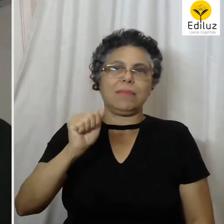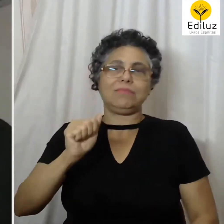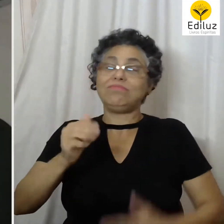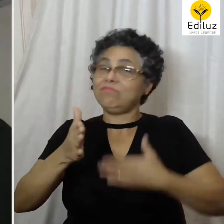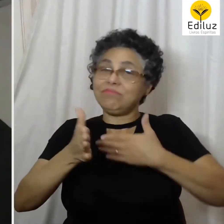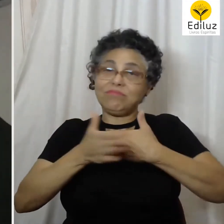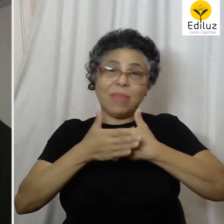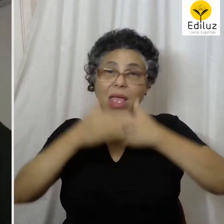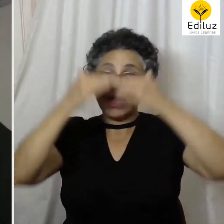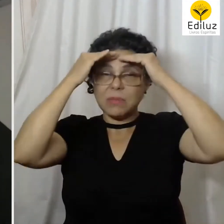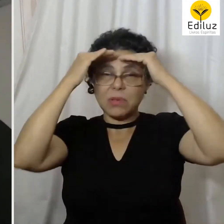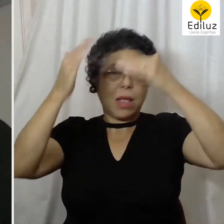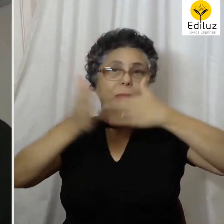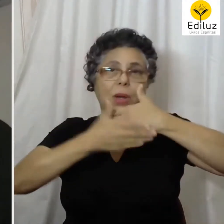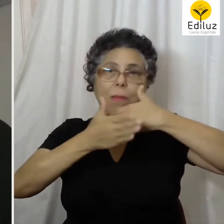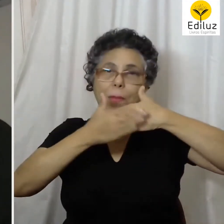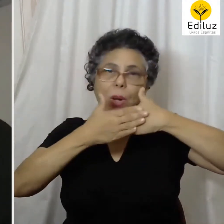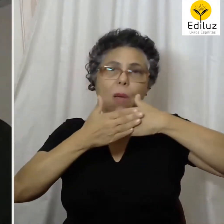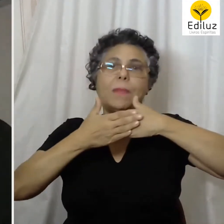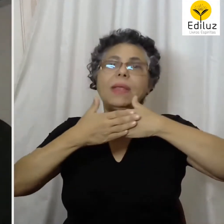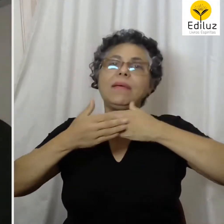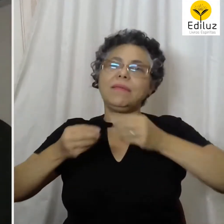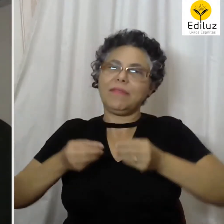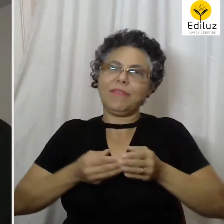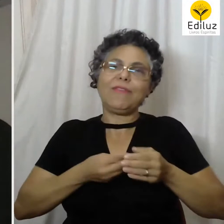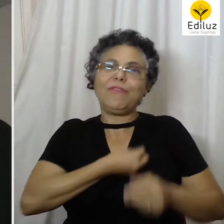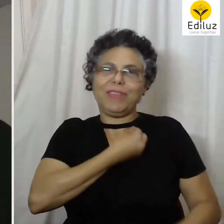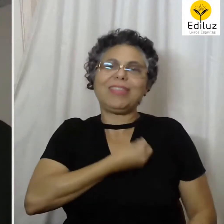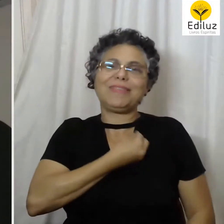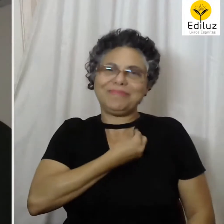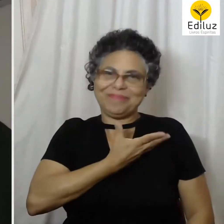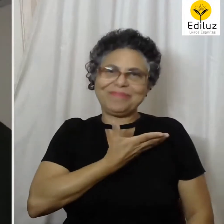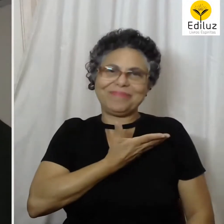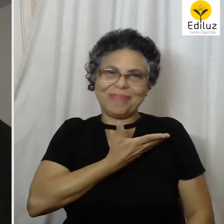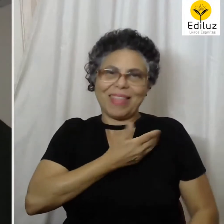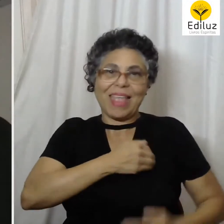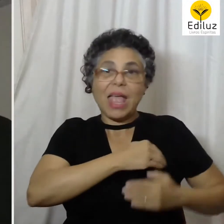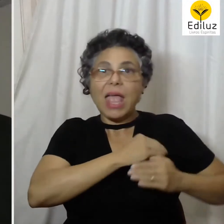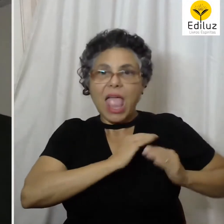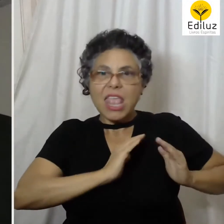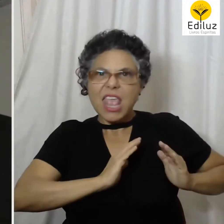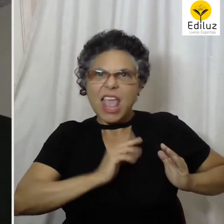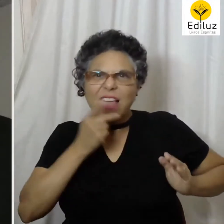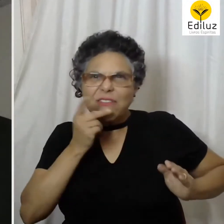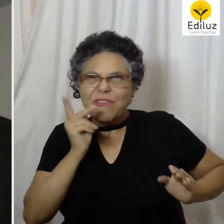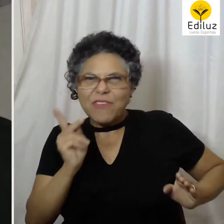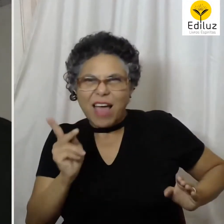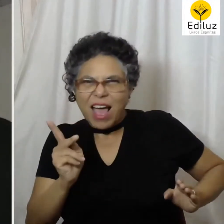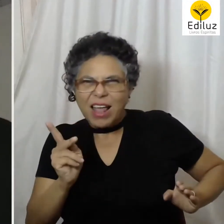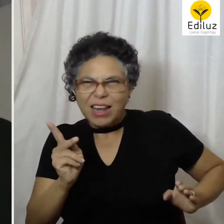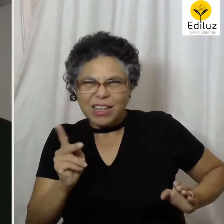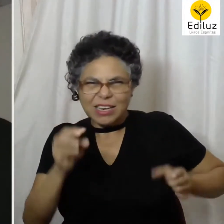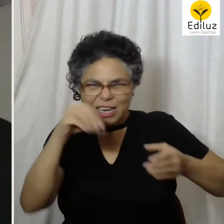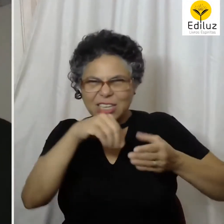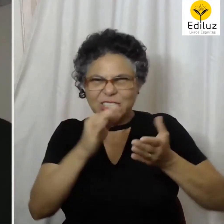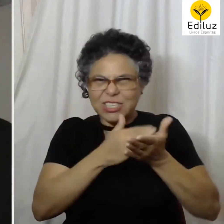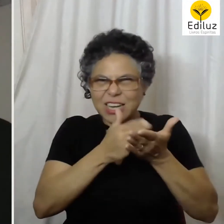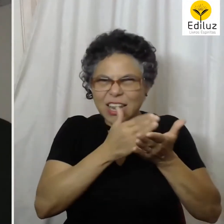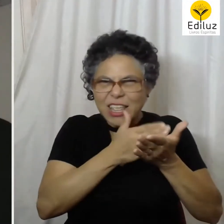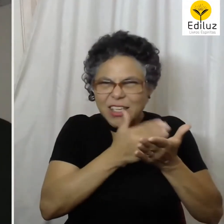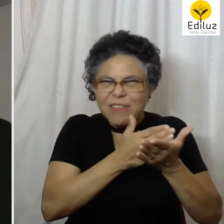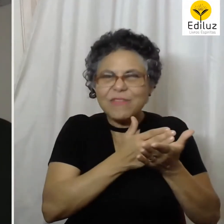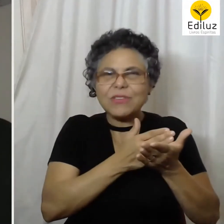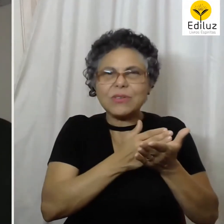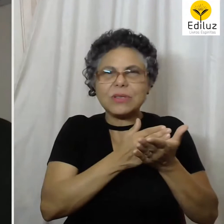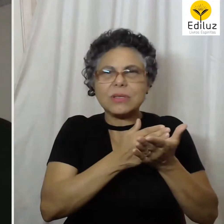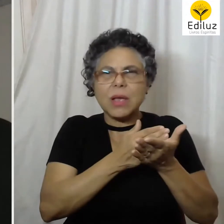pelo curso da sua própria vida. E a veneranda, ela traz na sua série psicológica uma